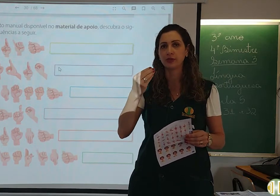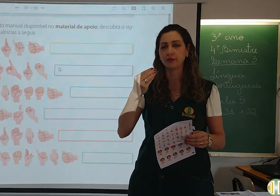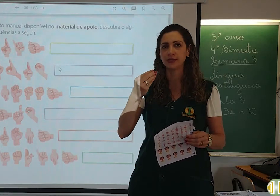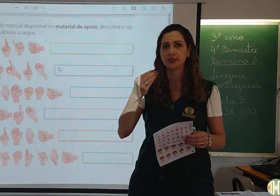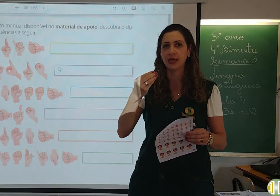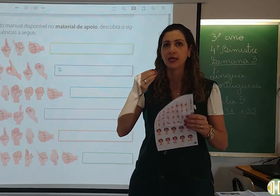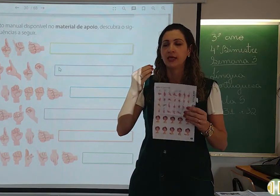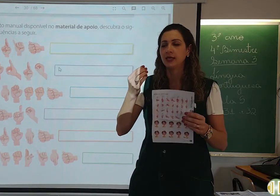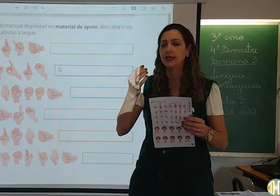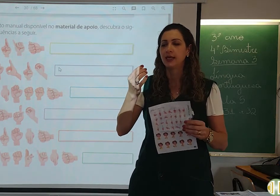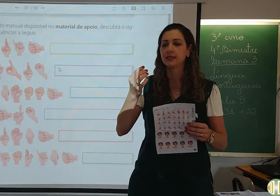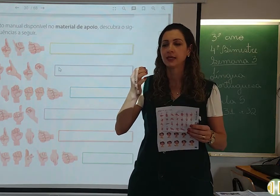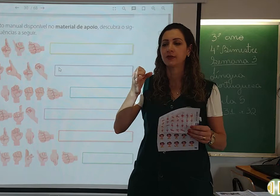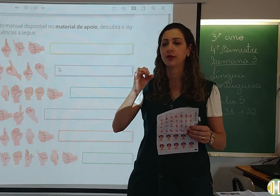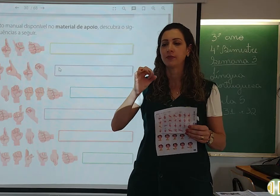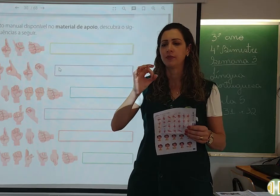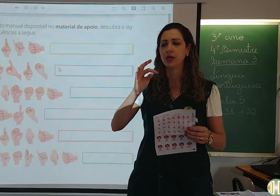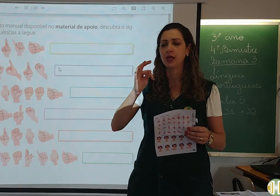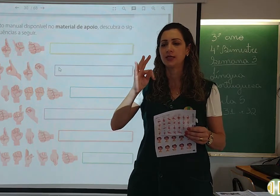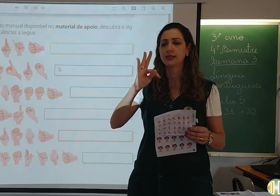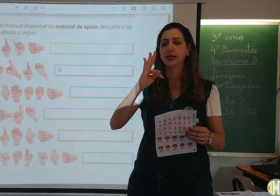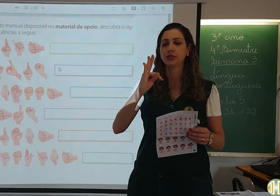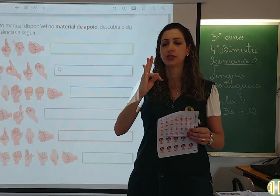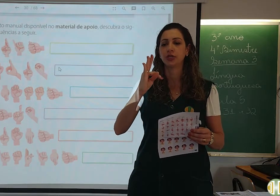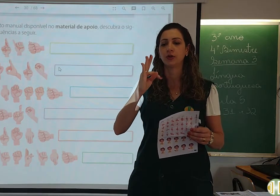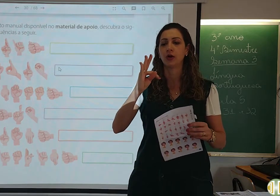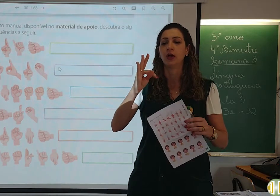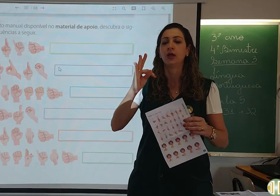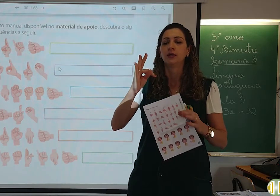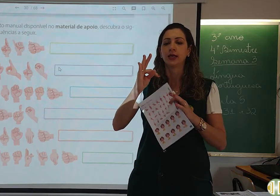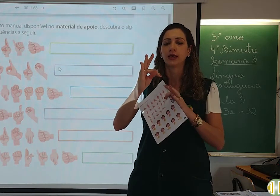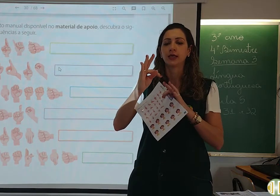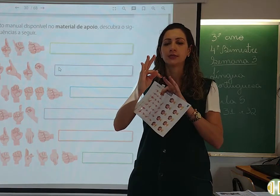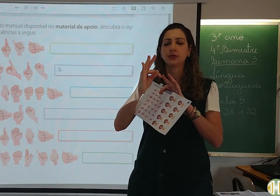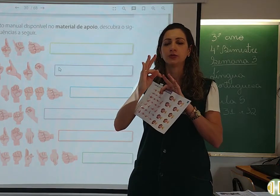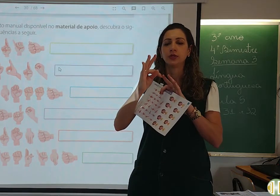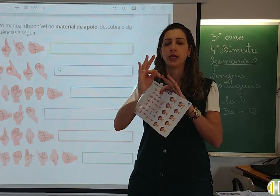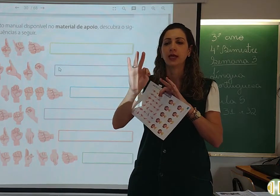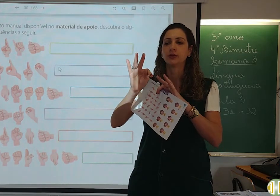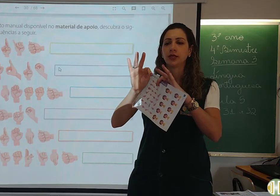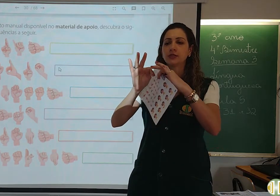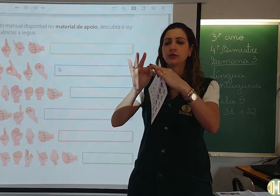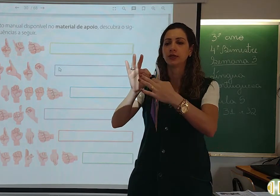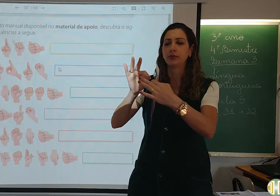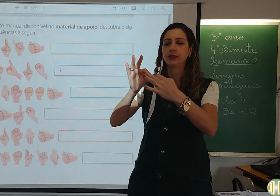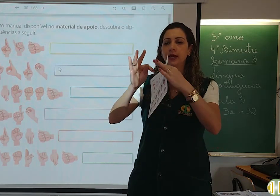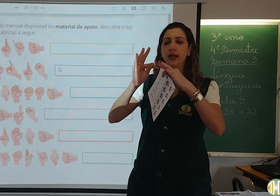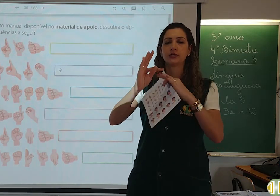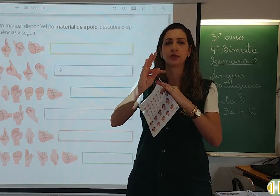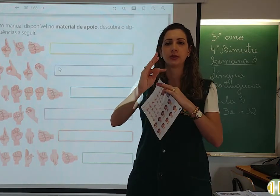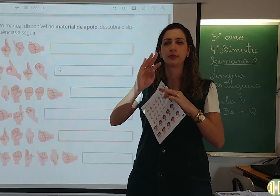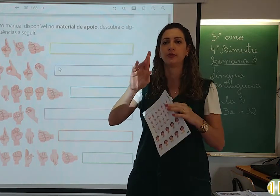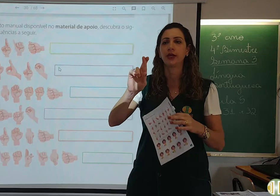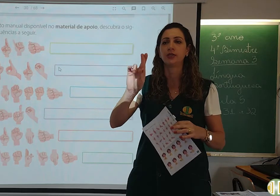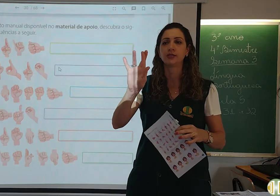a fazer. E daí eles têm que ficar bem certinho, ó. Tem a questão do dedo, né? Se o dedo é para trás, se o dedo é para frente, se